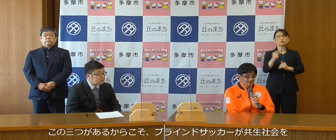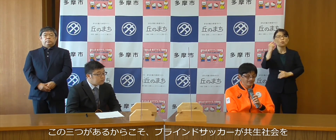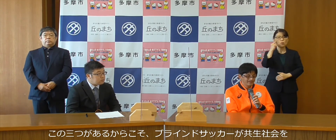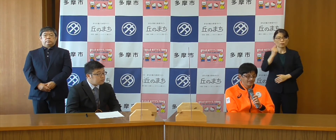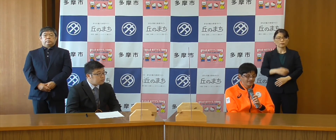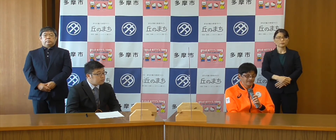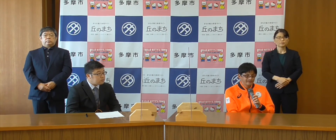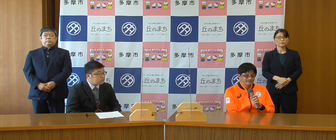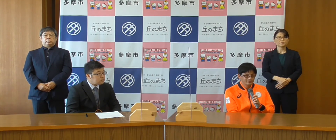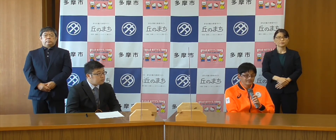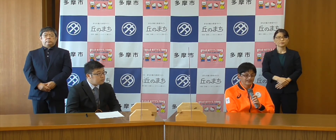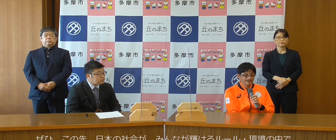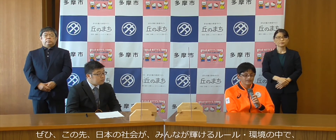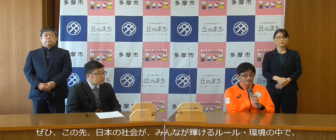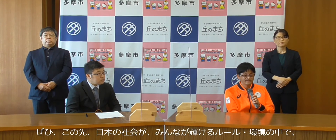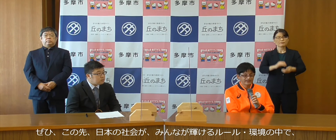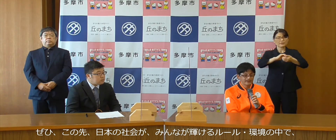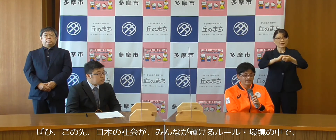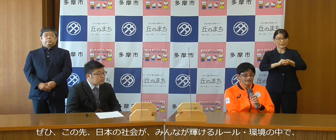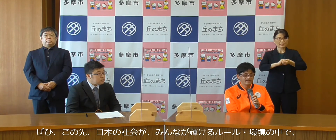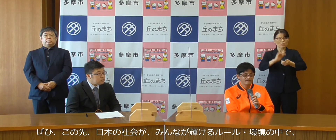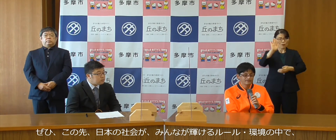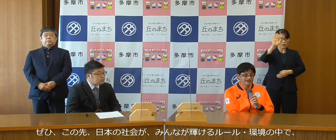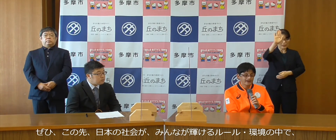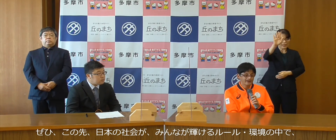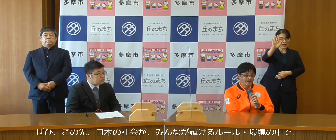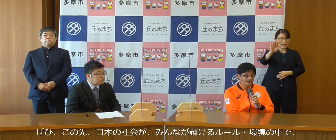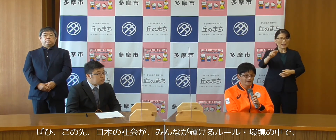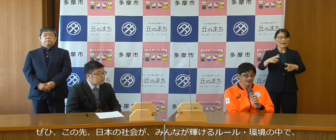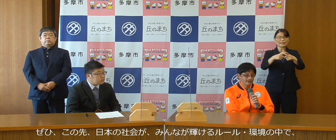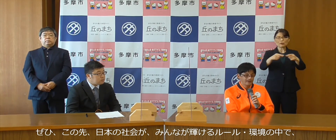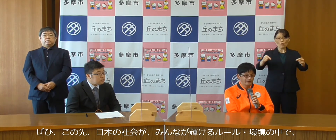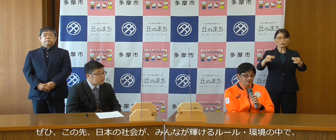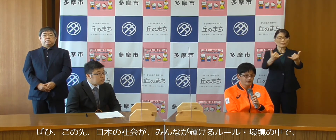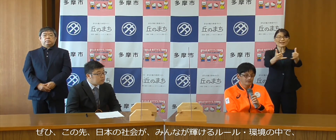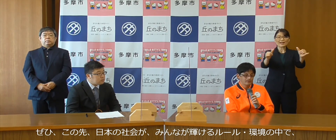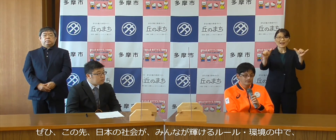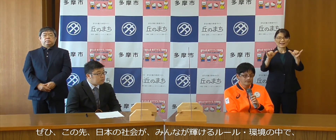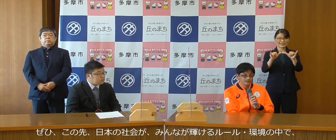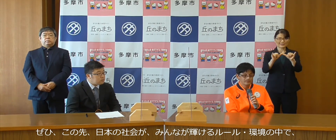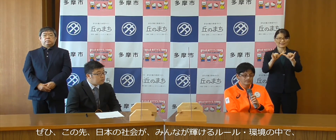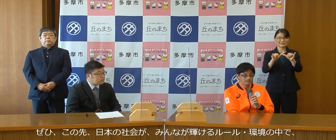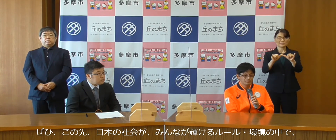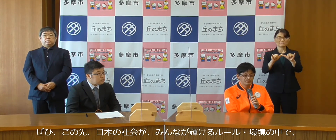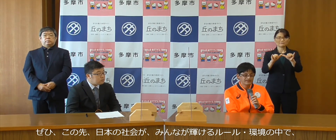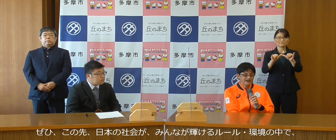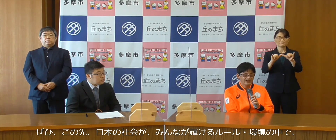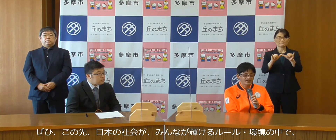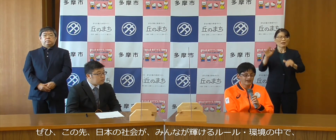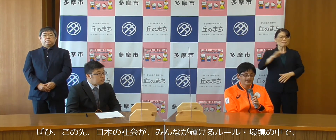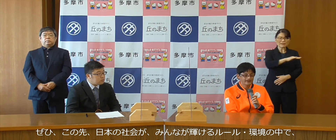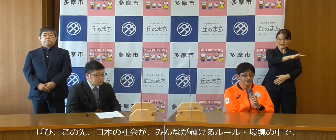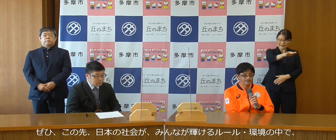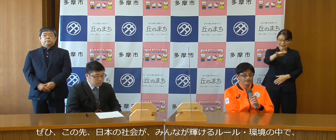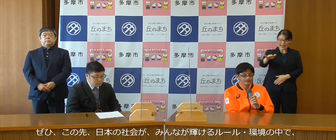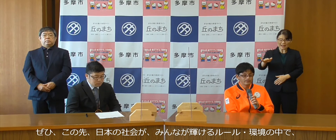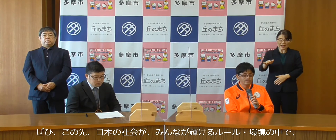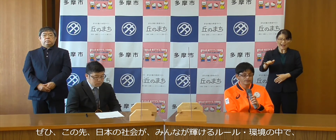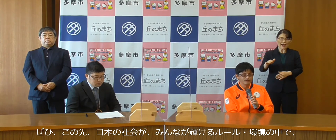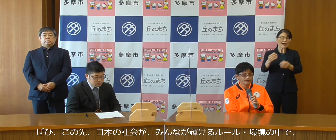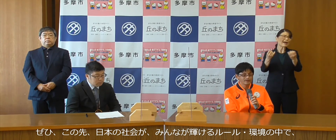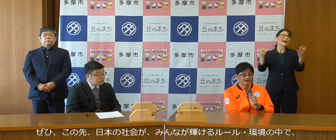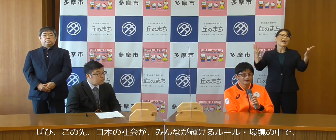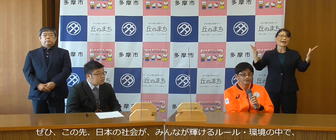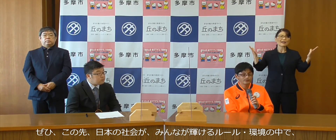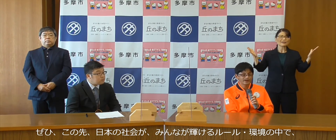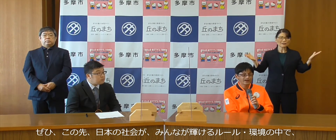ぜひこの先日本の社会が みんなが輝けるル